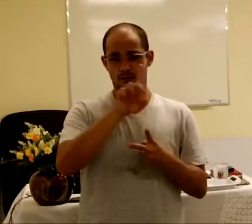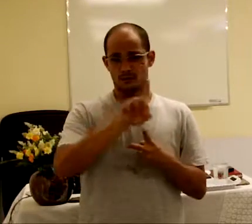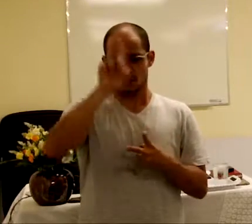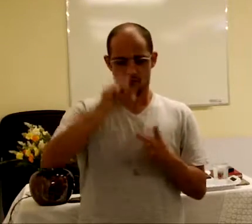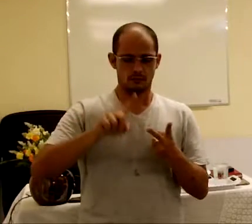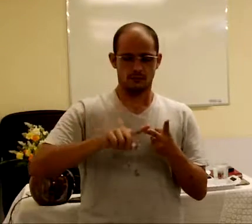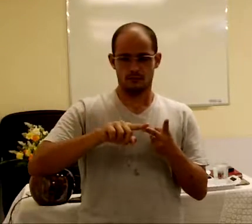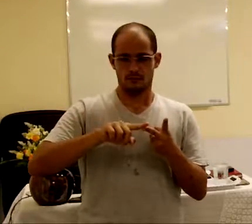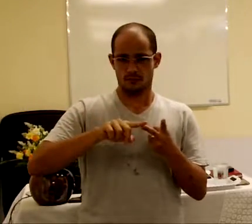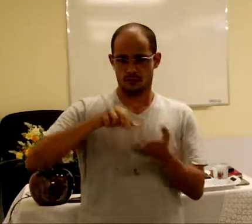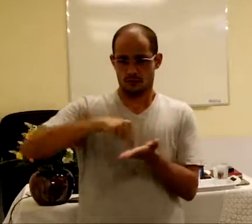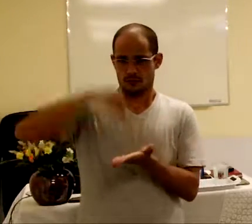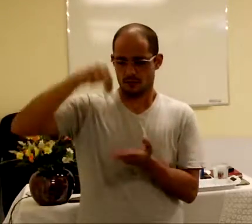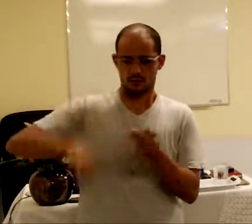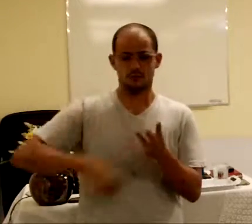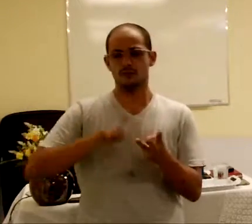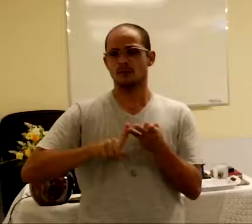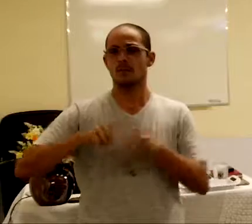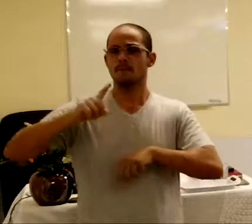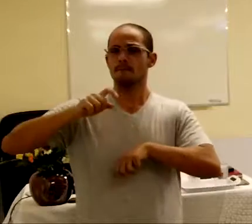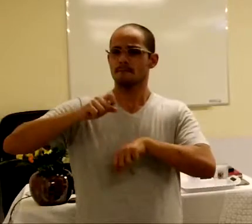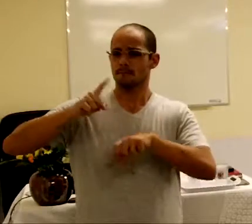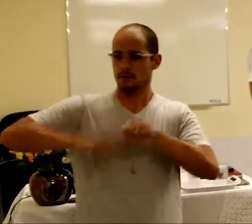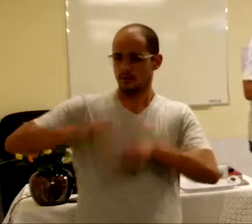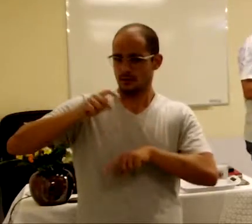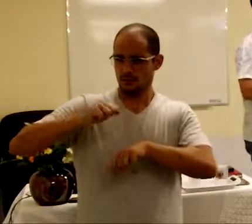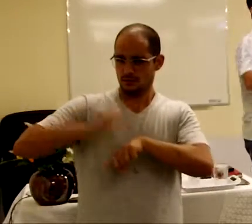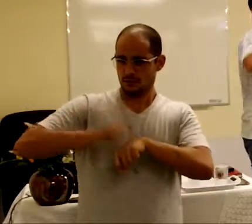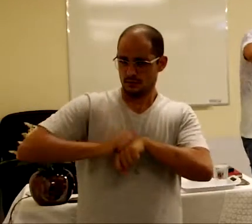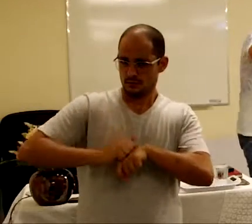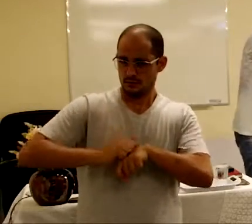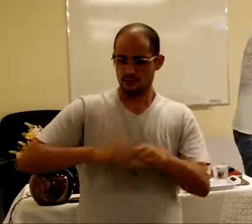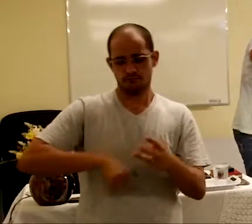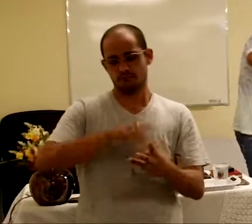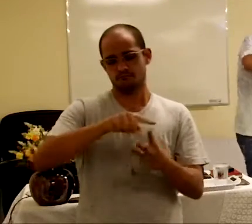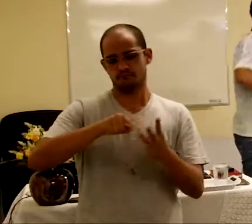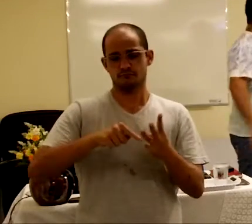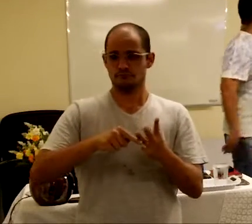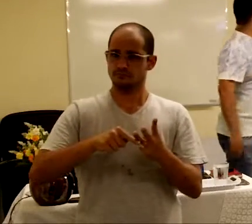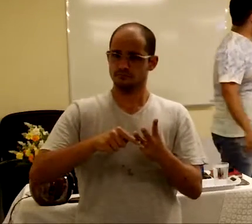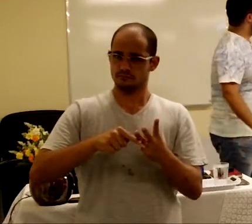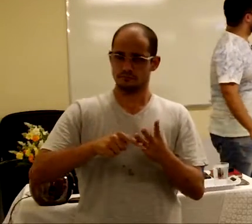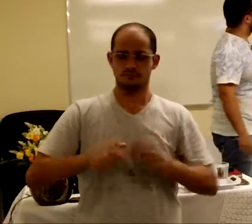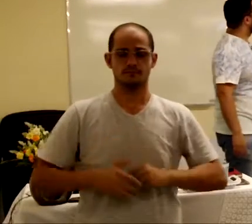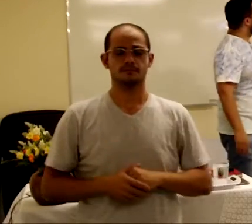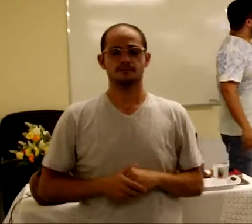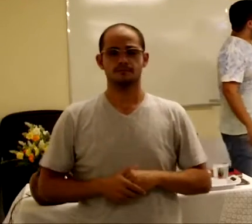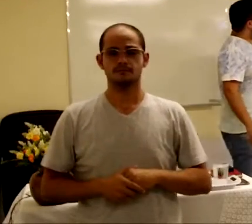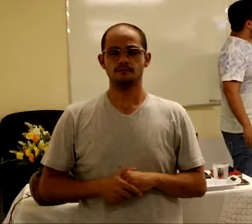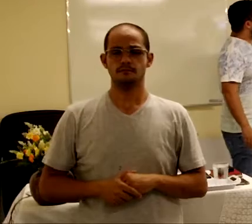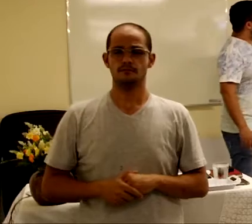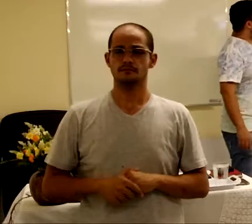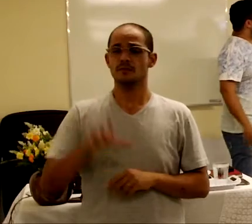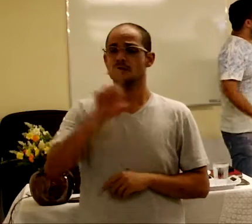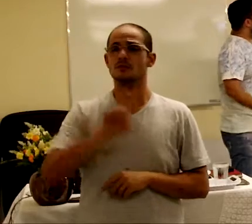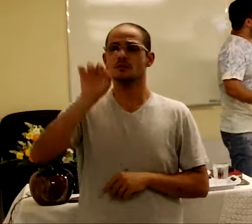matéria. 3. Né? Deus não é matéria. E não é espírito, espírito como nós. Né? Deus